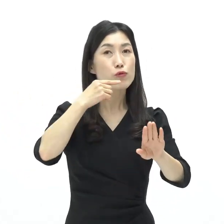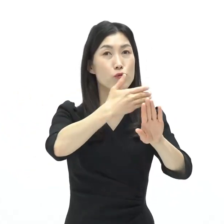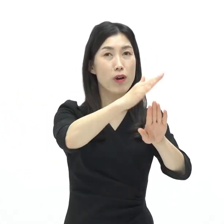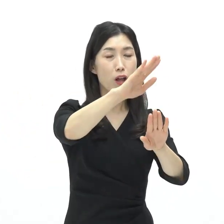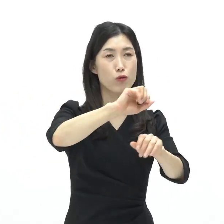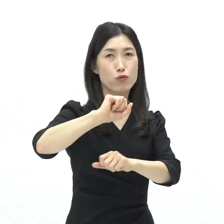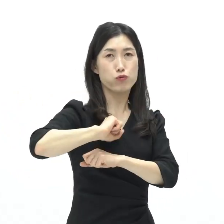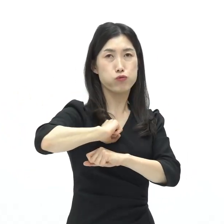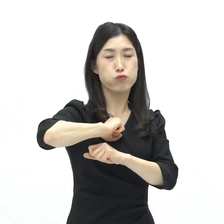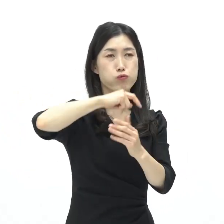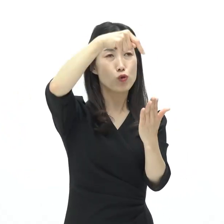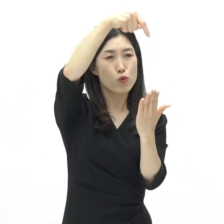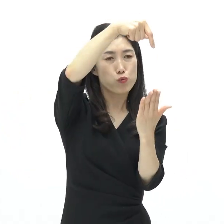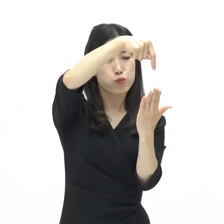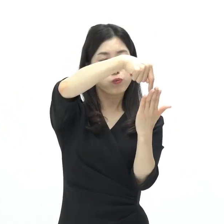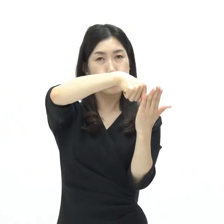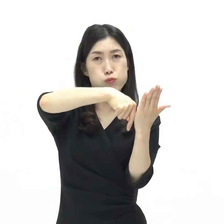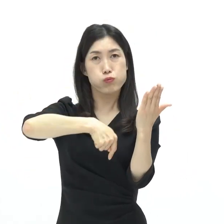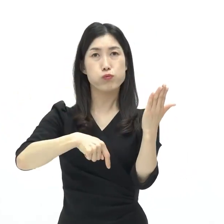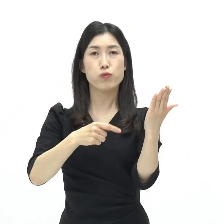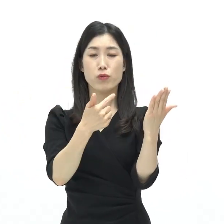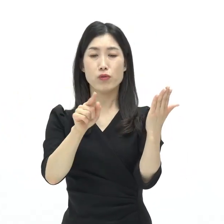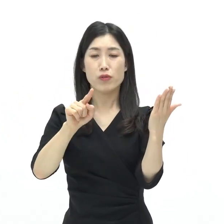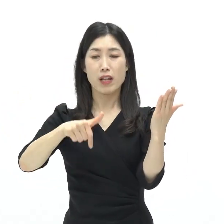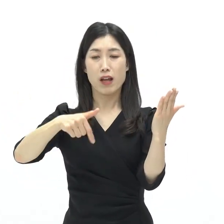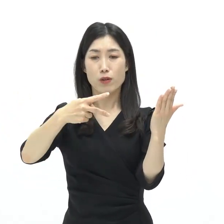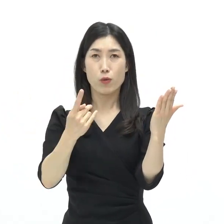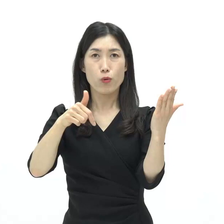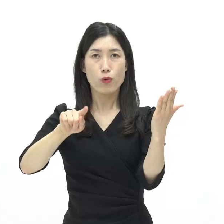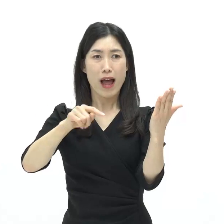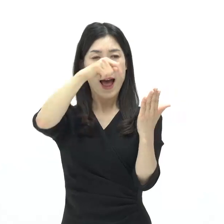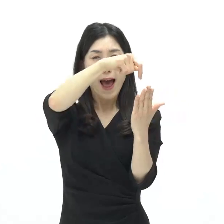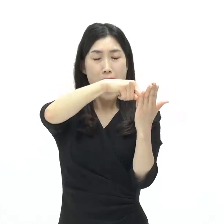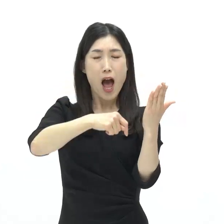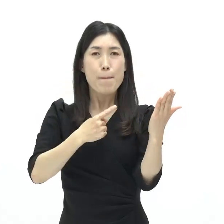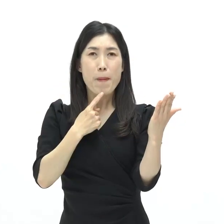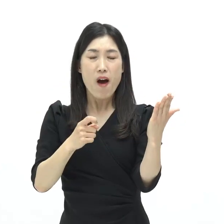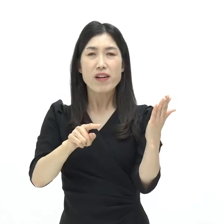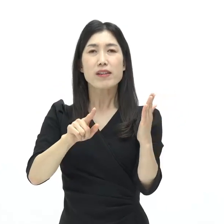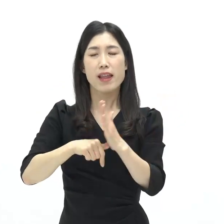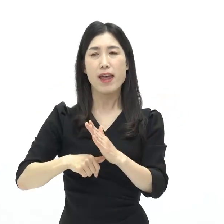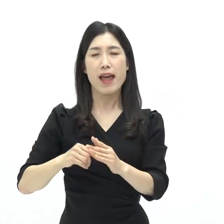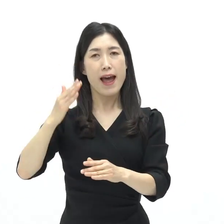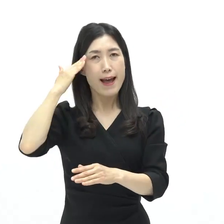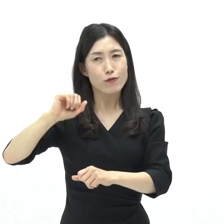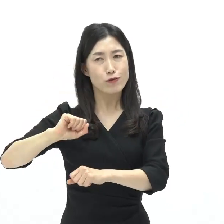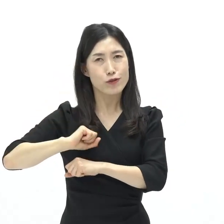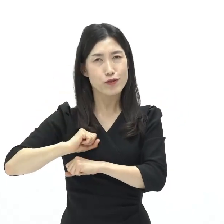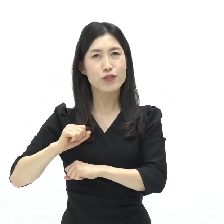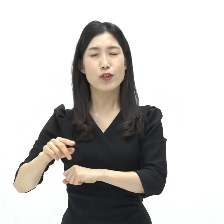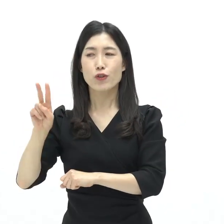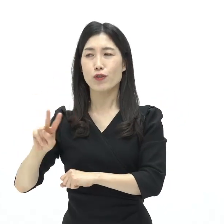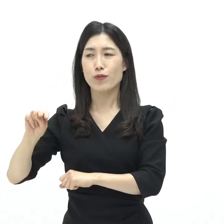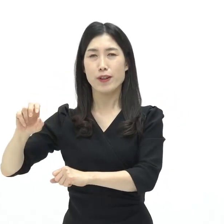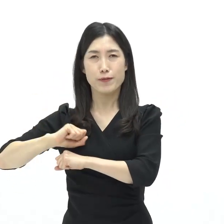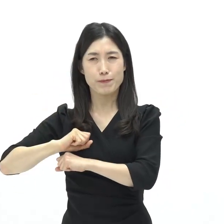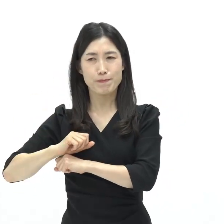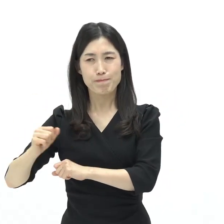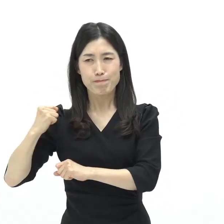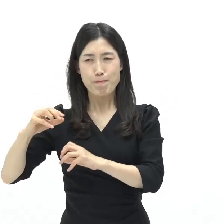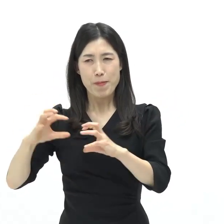북한의 군대가 남쪽의 낙동강까지 점령했을 때 우리 국군과 국제연합군은 힘을 모아